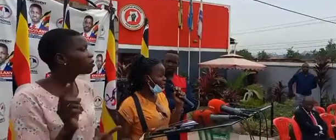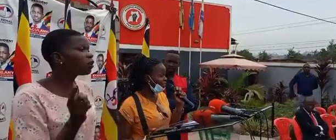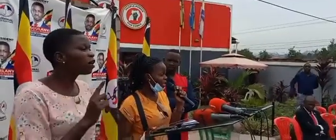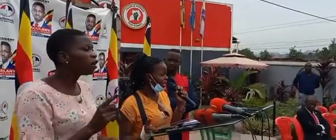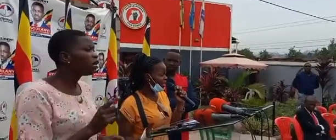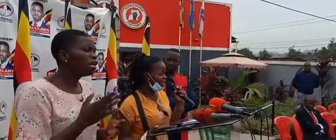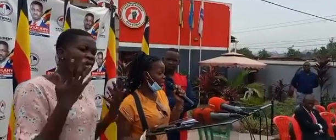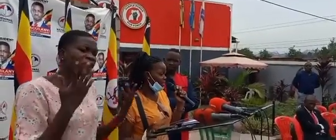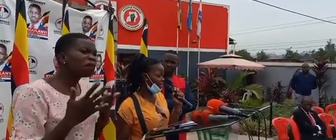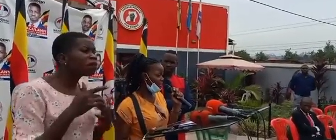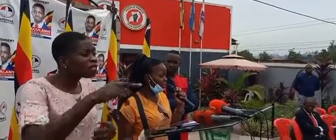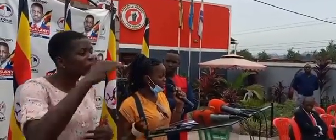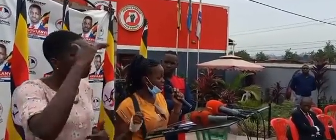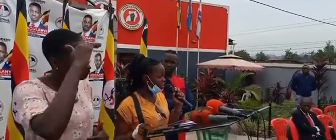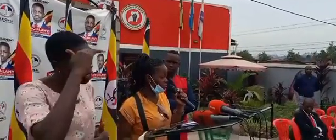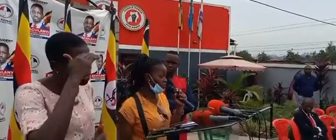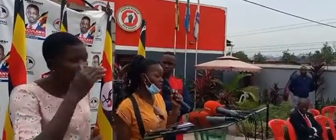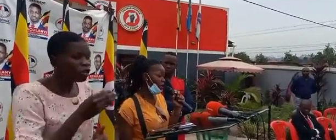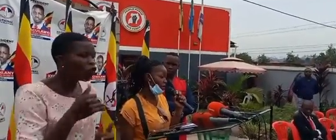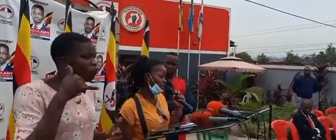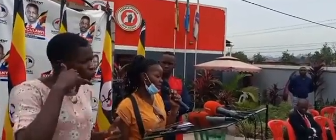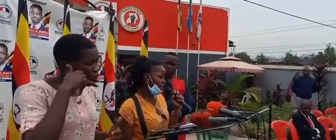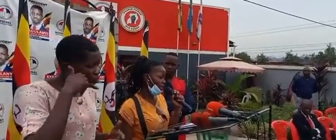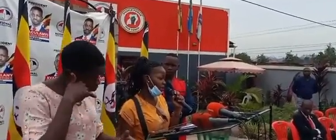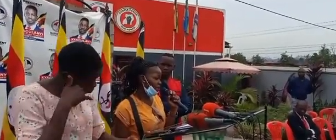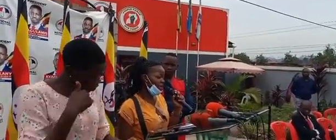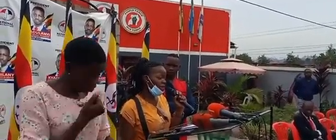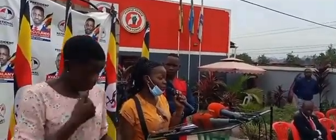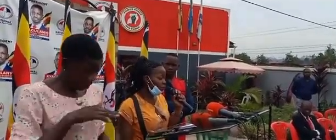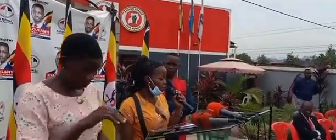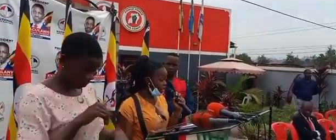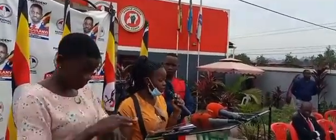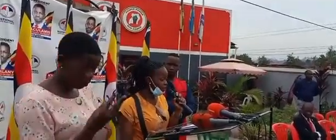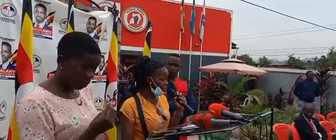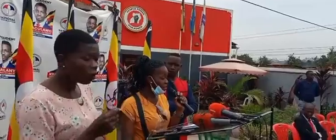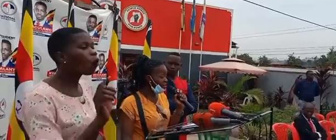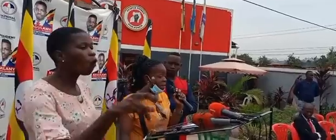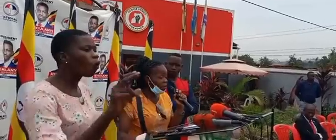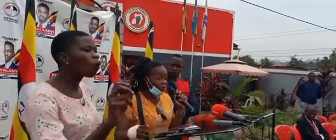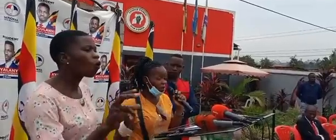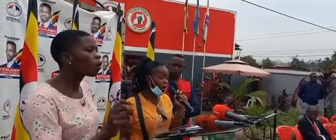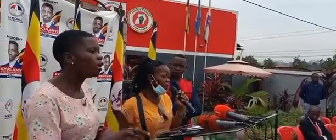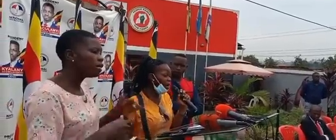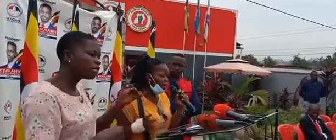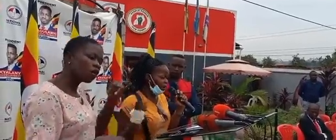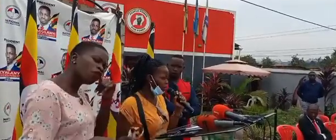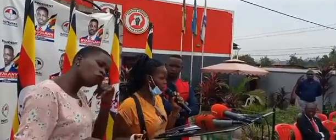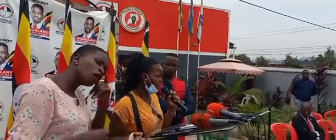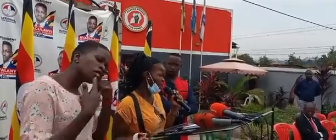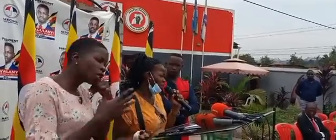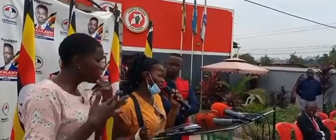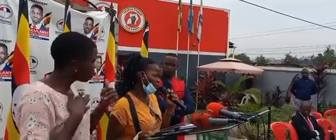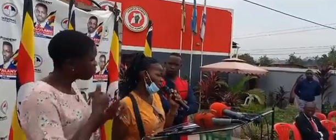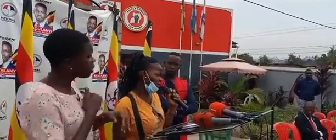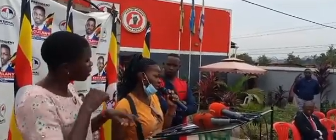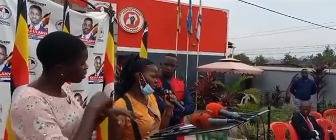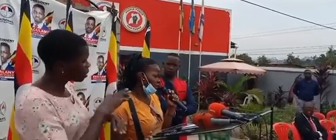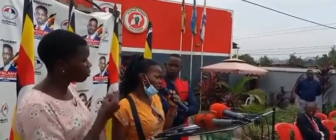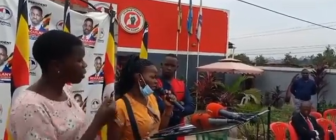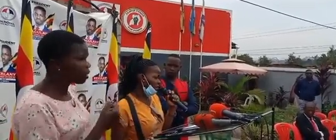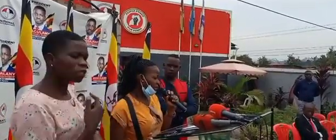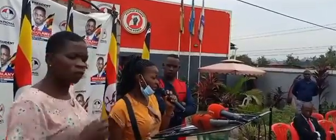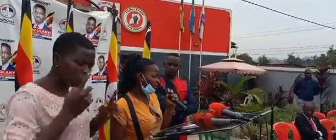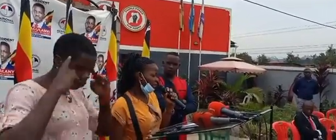afande oba alaika yazisigaza kuba ziyita ku simu ye tezituuka tezogezaako omugamba kakambwala bukambwazi